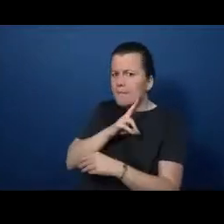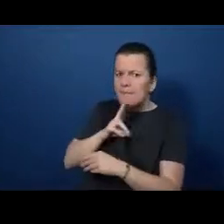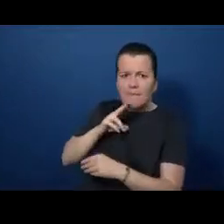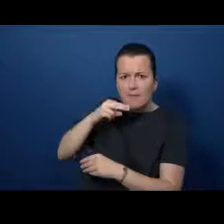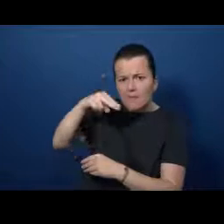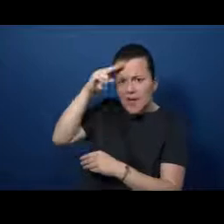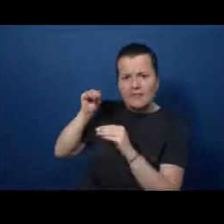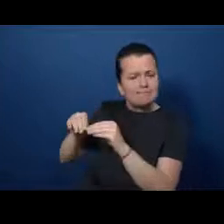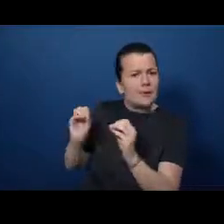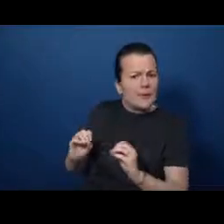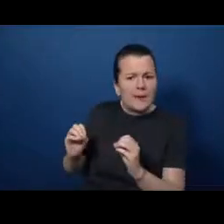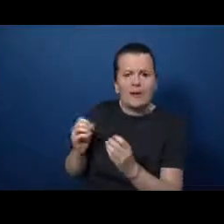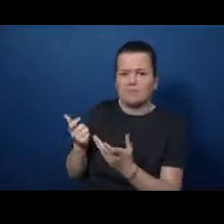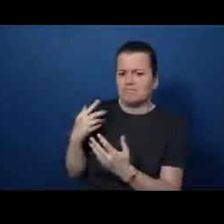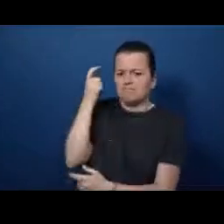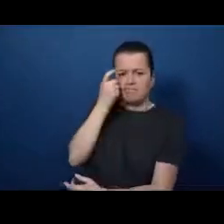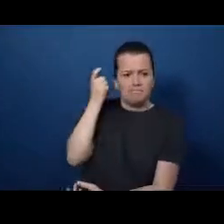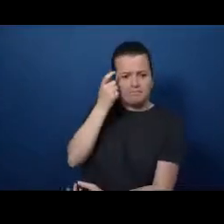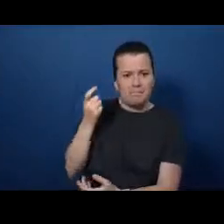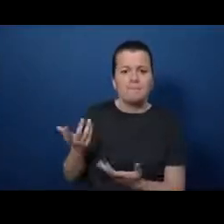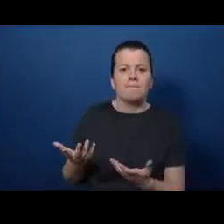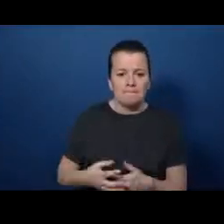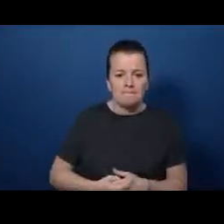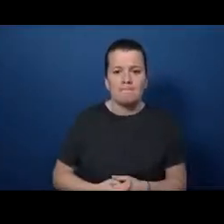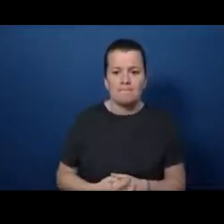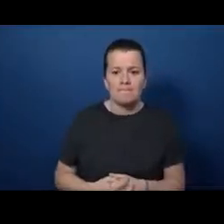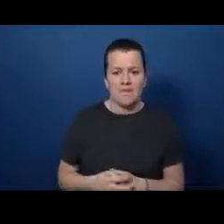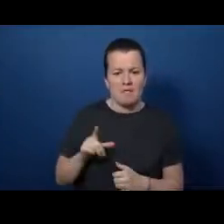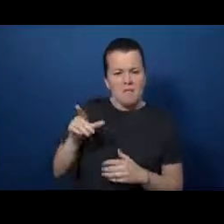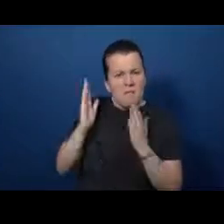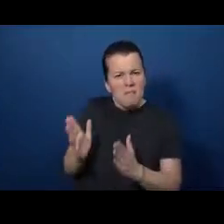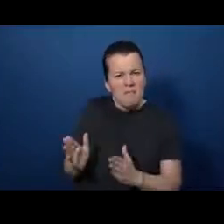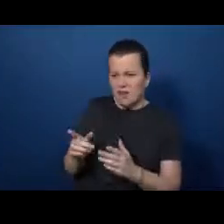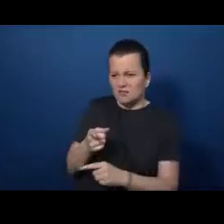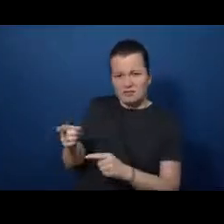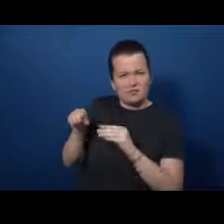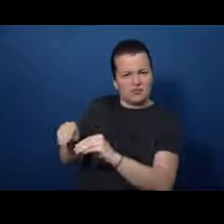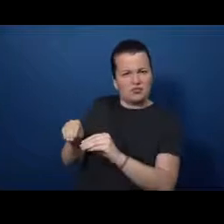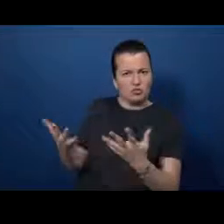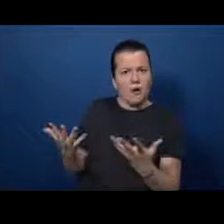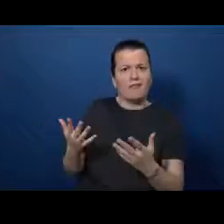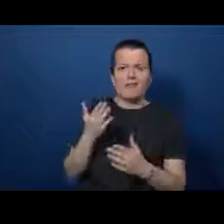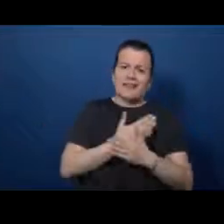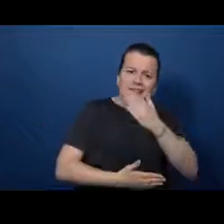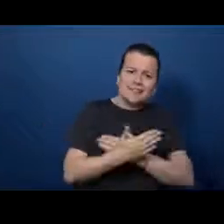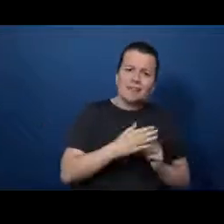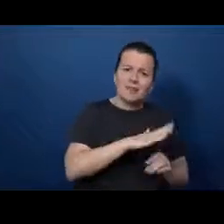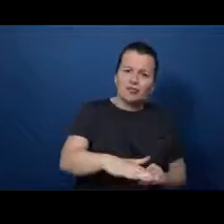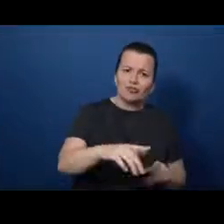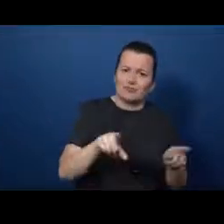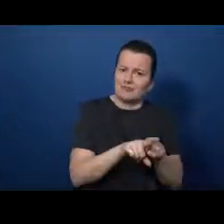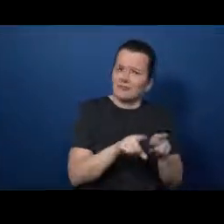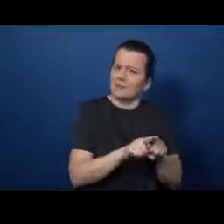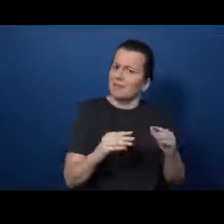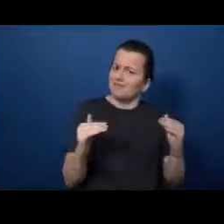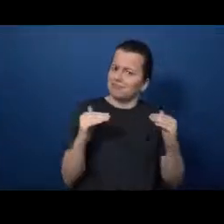说，我们非残障的父母及其他们的儿童该如何去减少对残障青年的偏见呢？我认为在社会上可以去